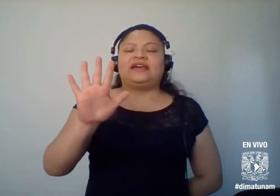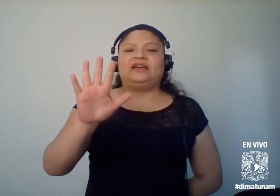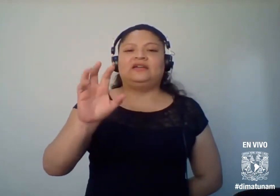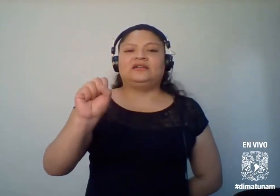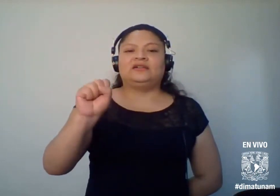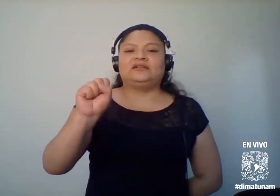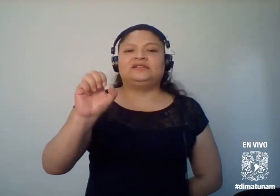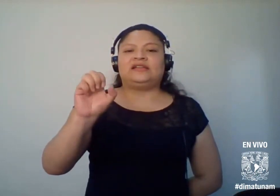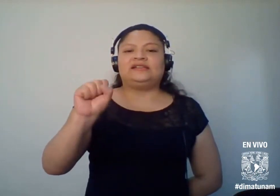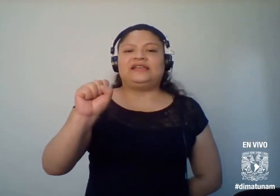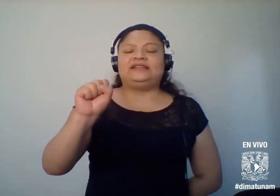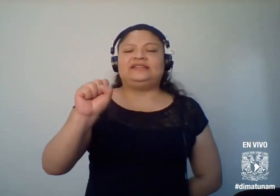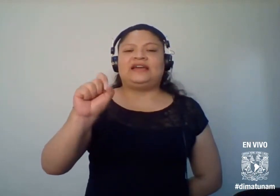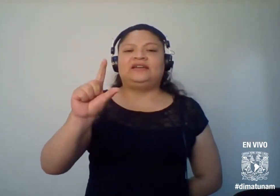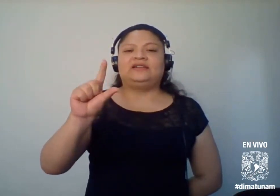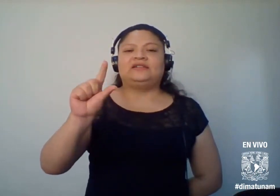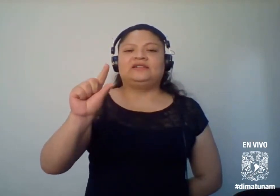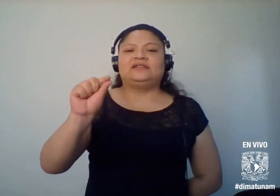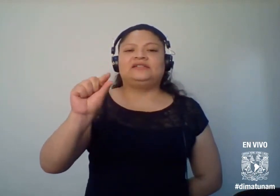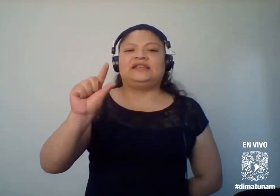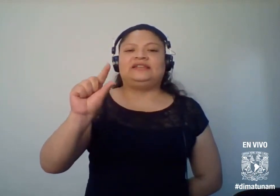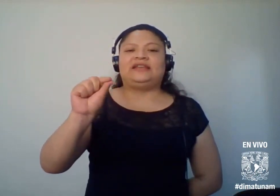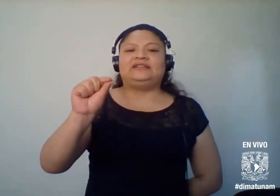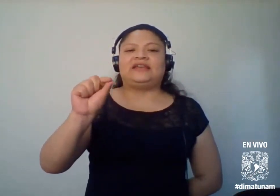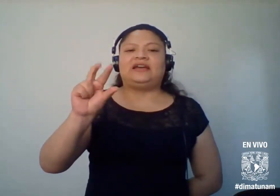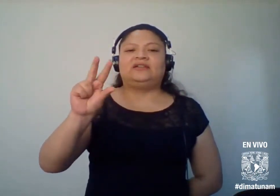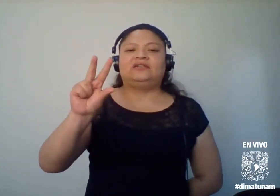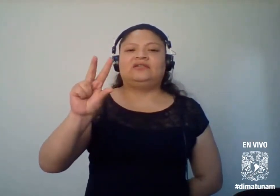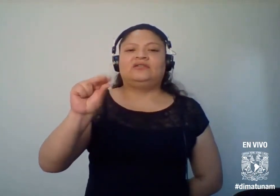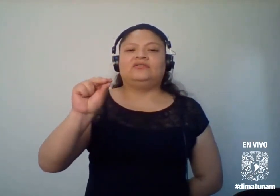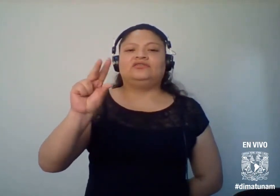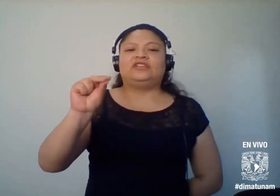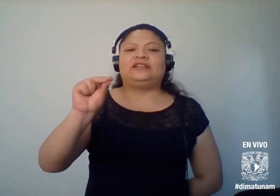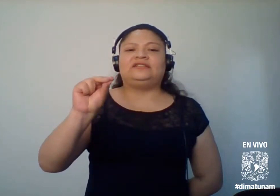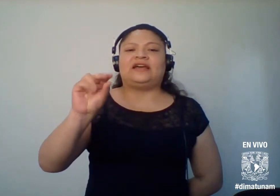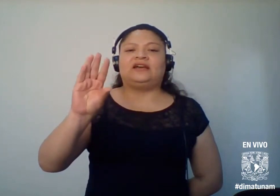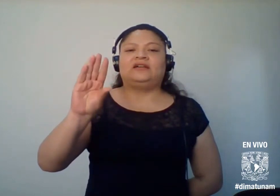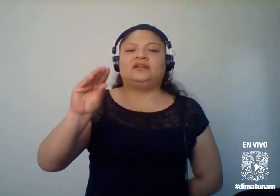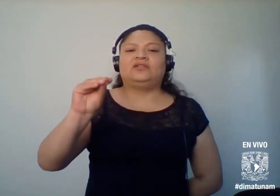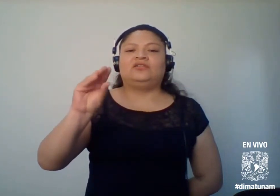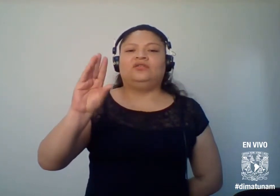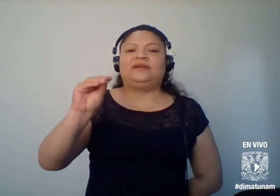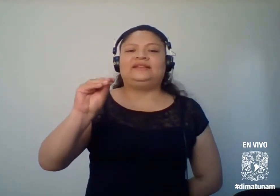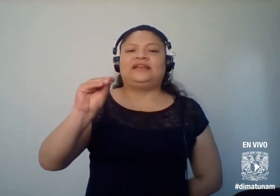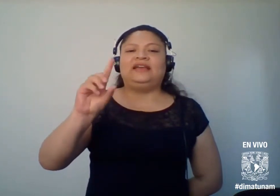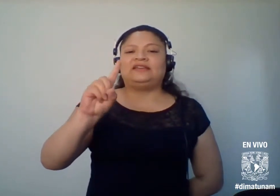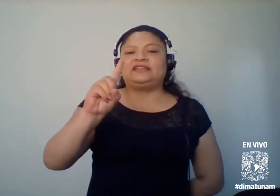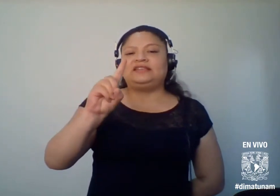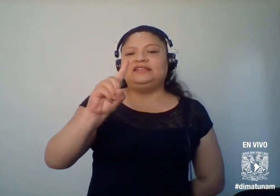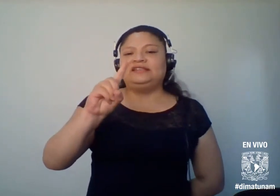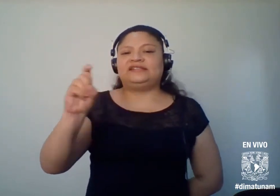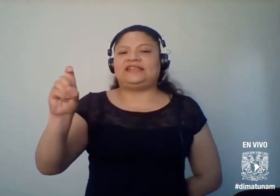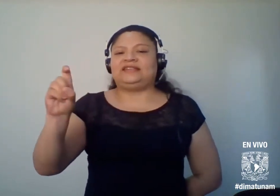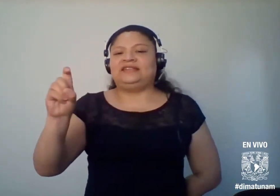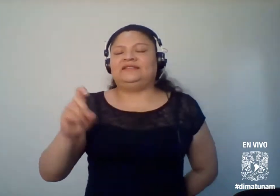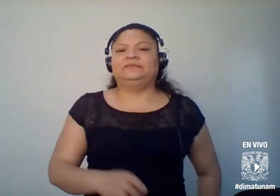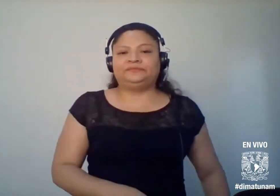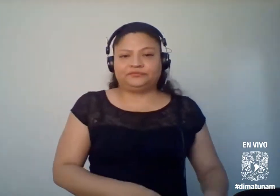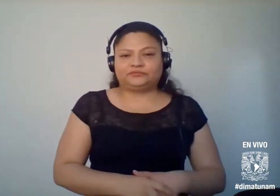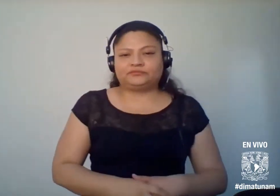50, 60, 70, 80, 90 y